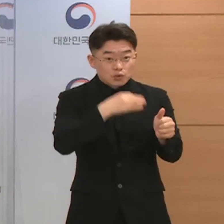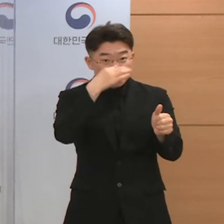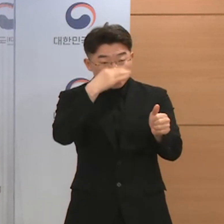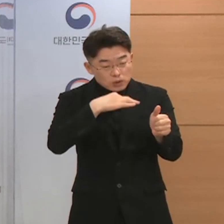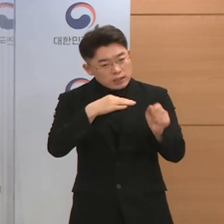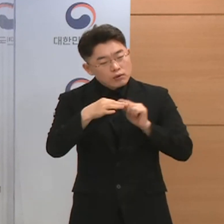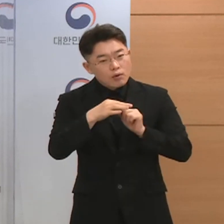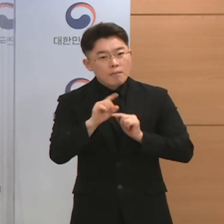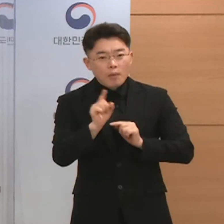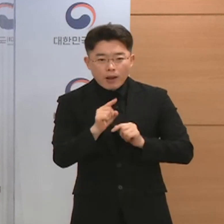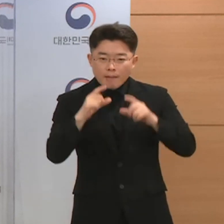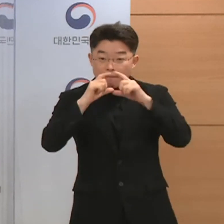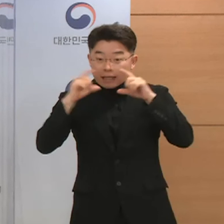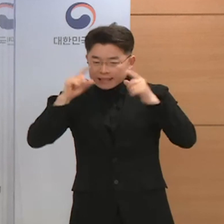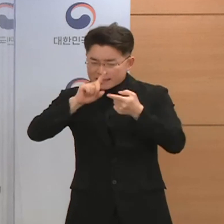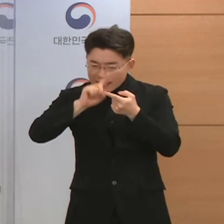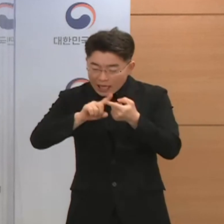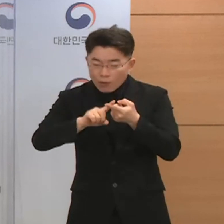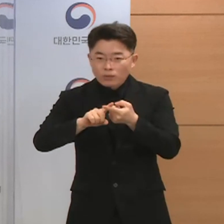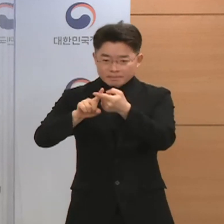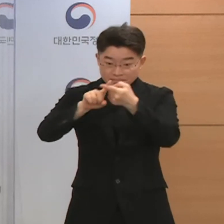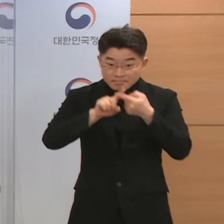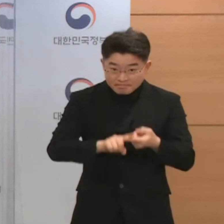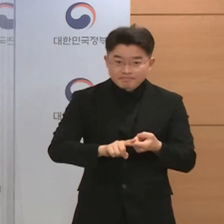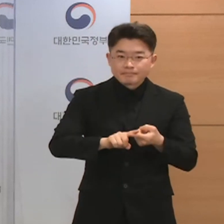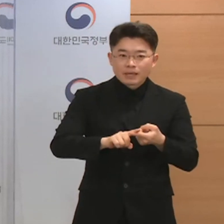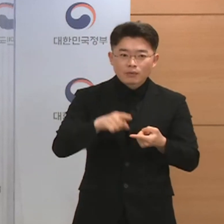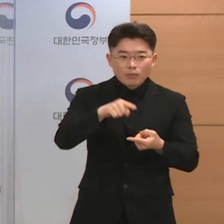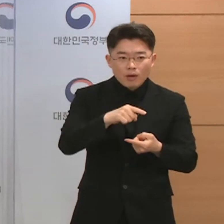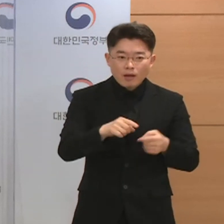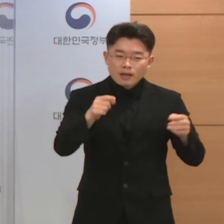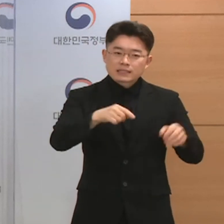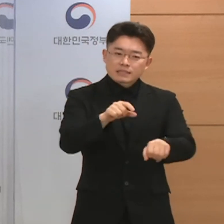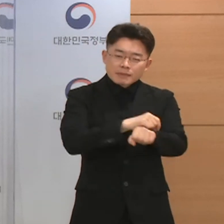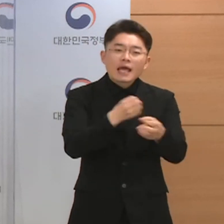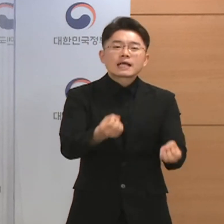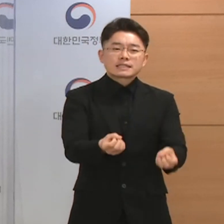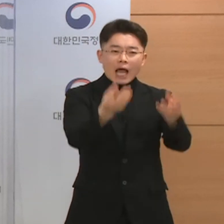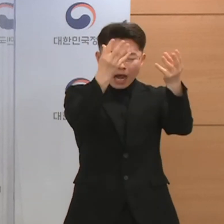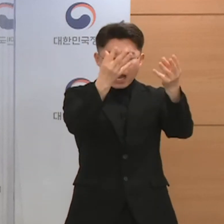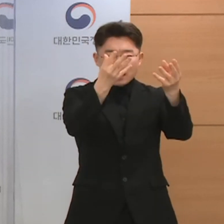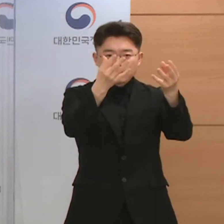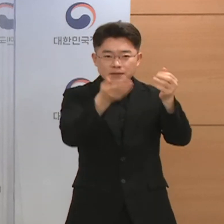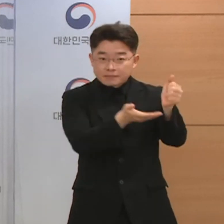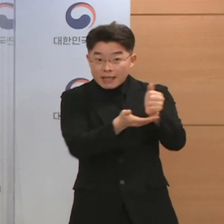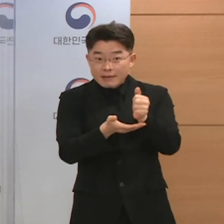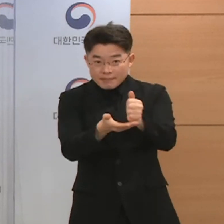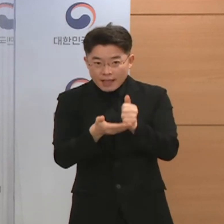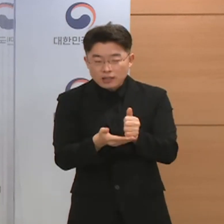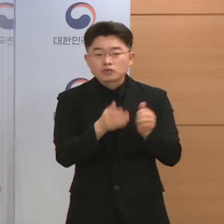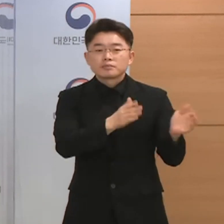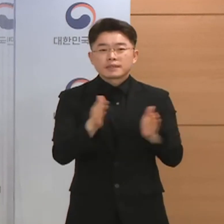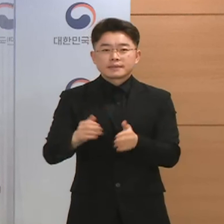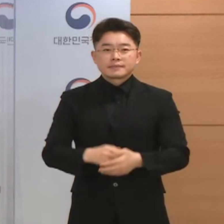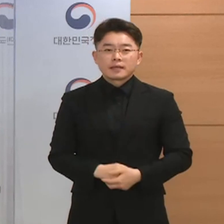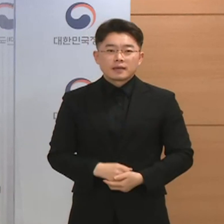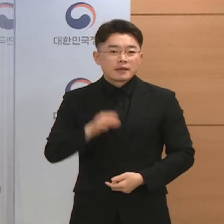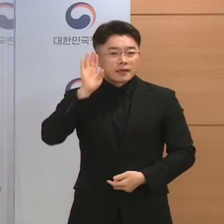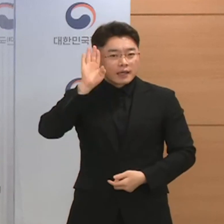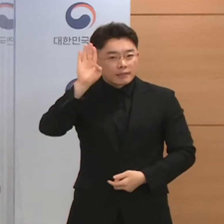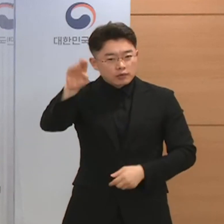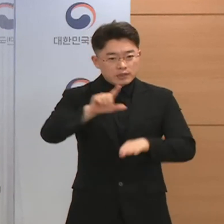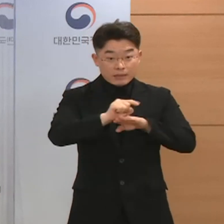오늘 발표 내용에도 들어가 있고 7월 이후에 각 부처와 지자체에서 이러한 것들을 더 적극적으로 개발하면서